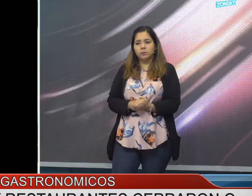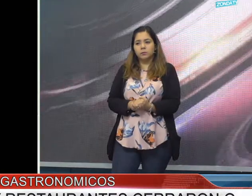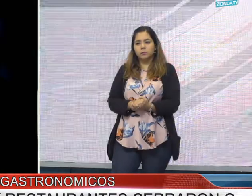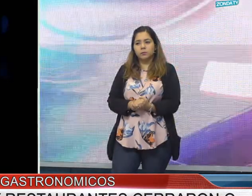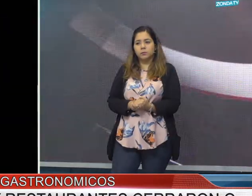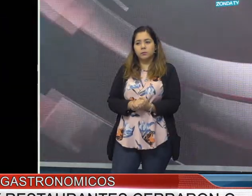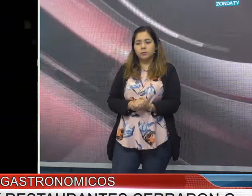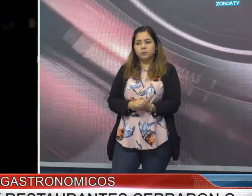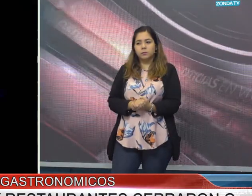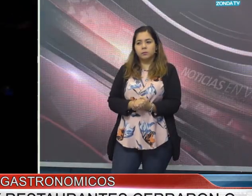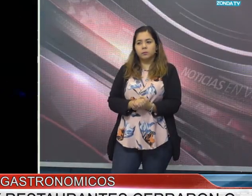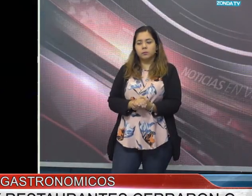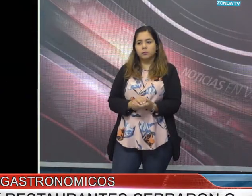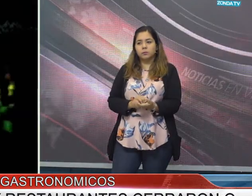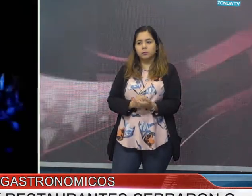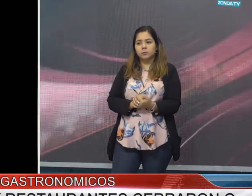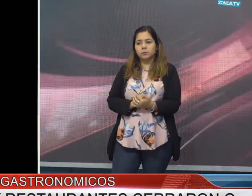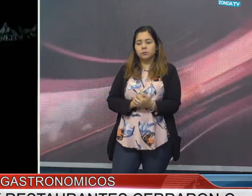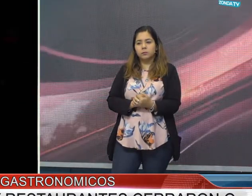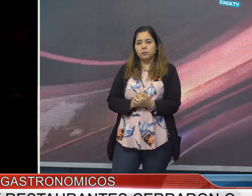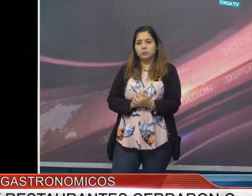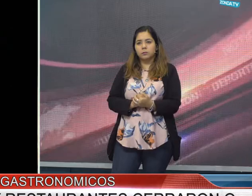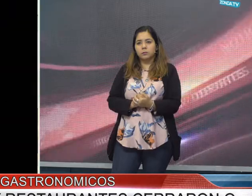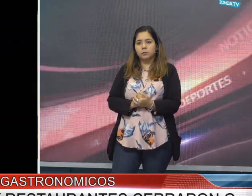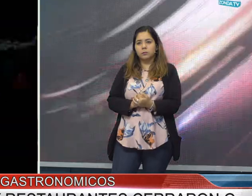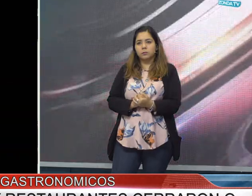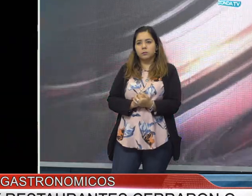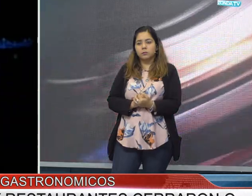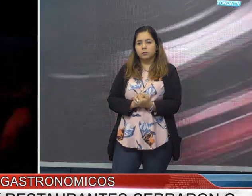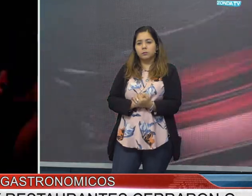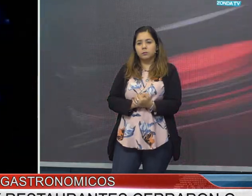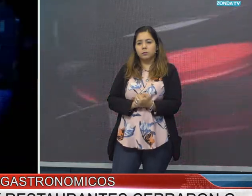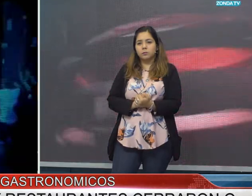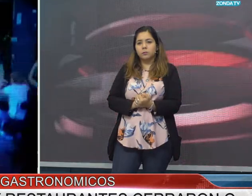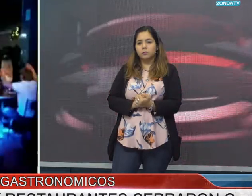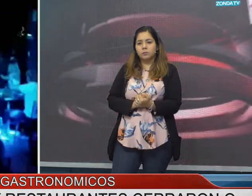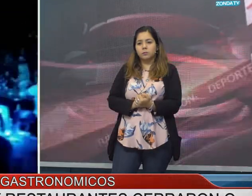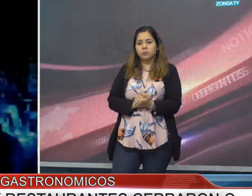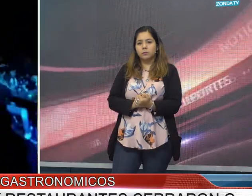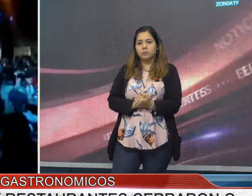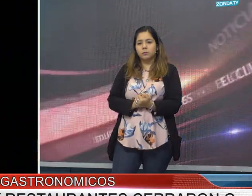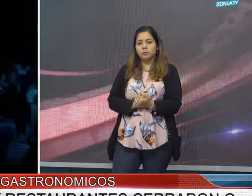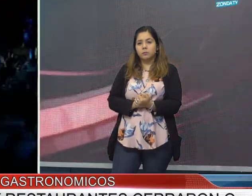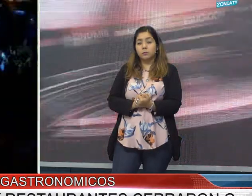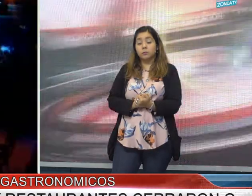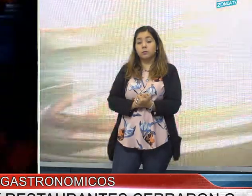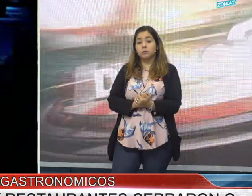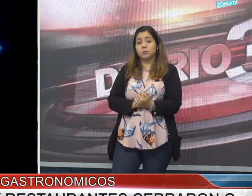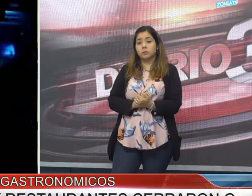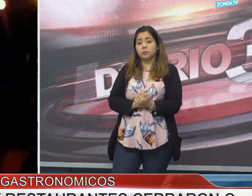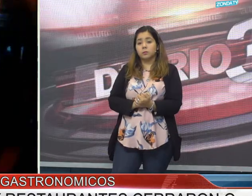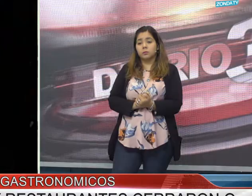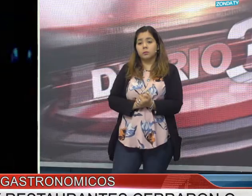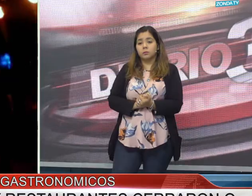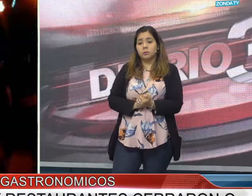de alguna forma de lograr. Hoy, te comento, hoy habilitar un puesto gastronómico necesita 150 mil pesos solamente